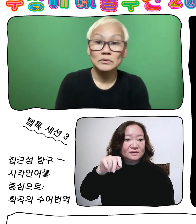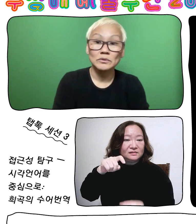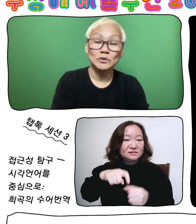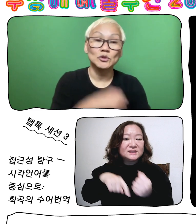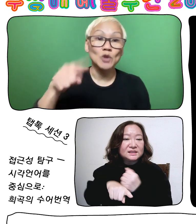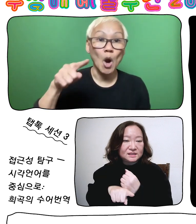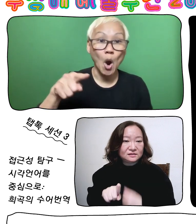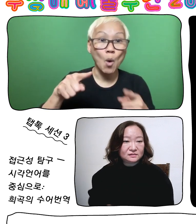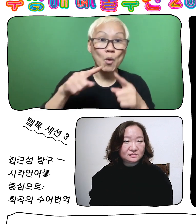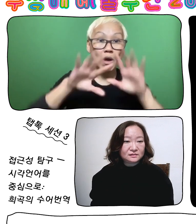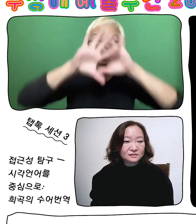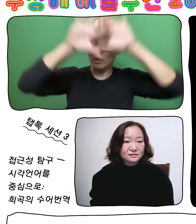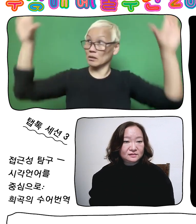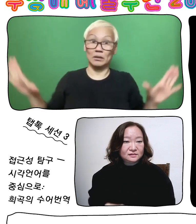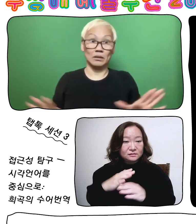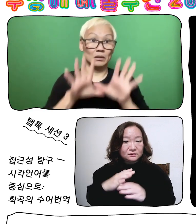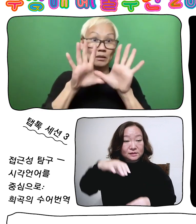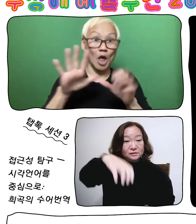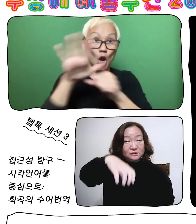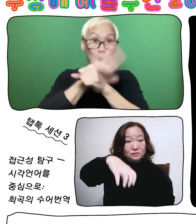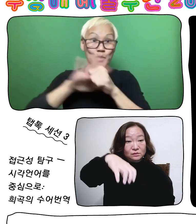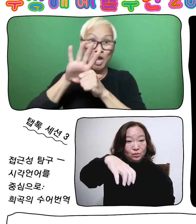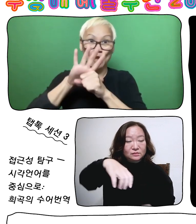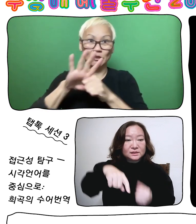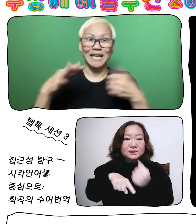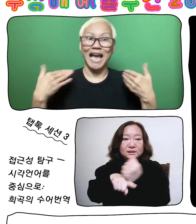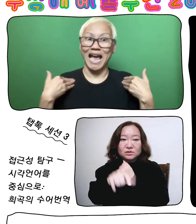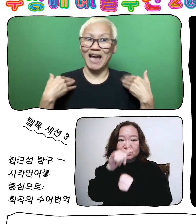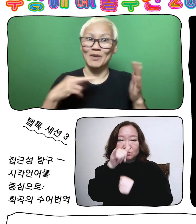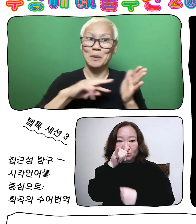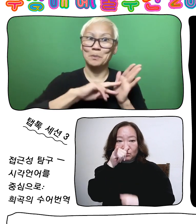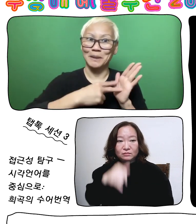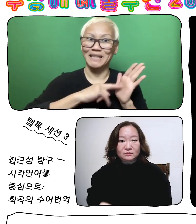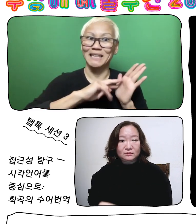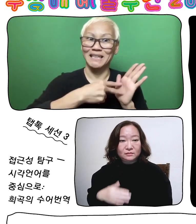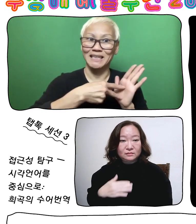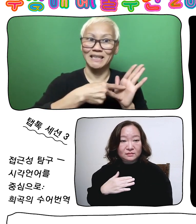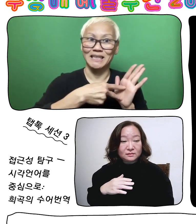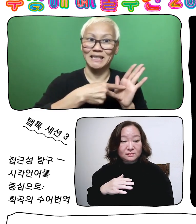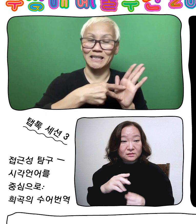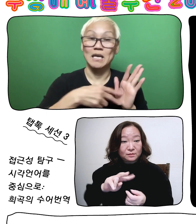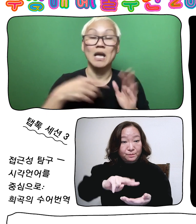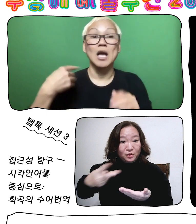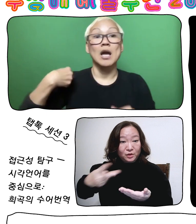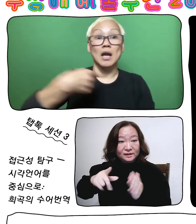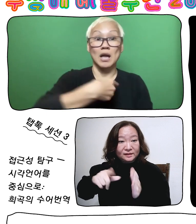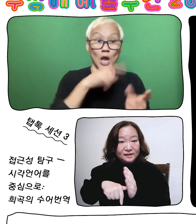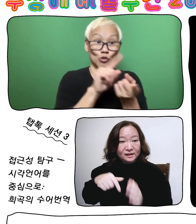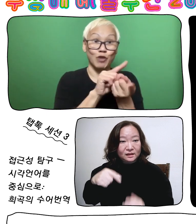이렇게 설명해드린 바와 같이 몸의 위치에 따라 의미가 달라질 수 있어요.